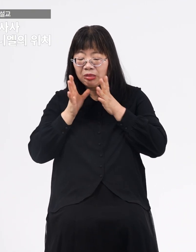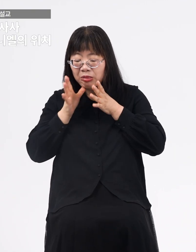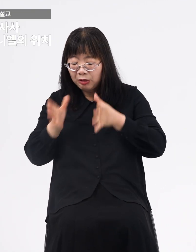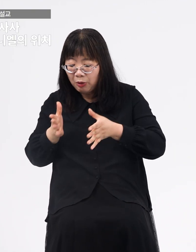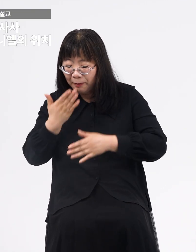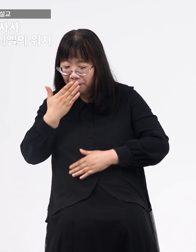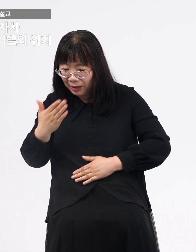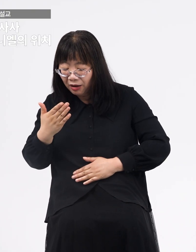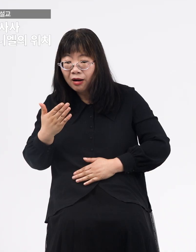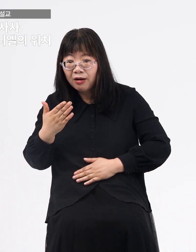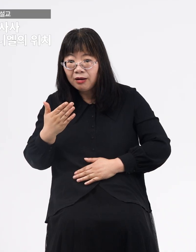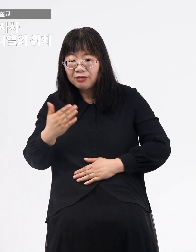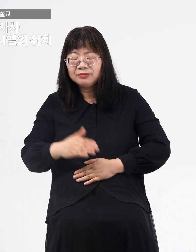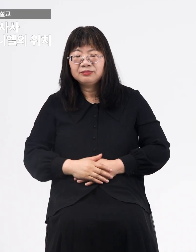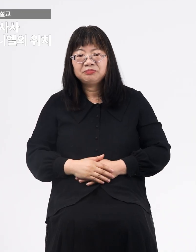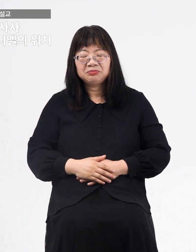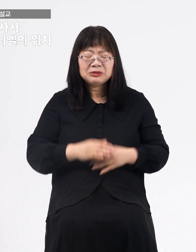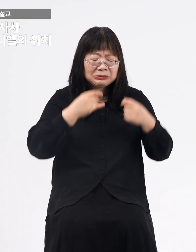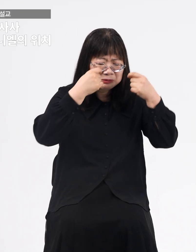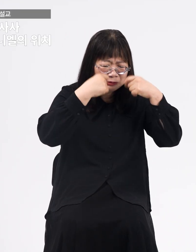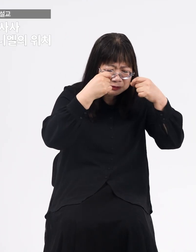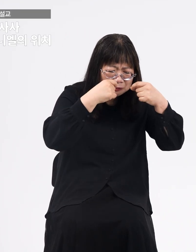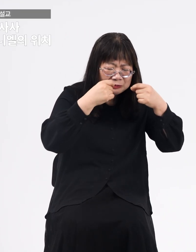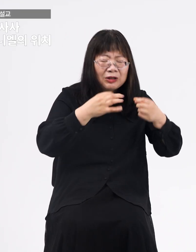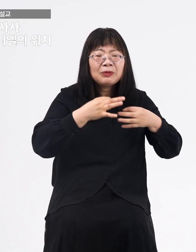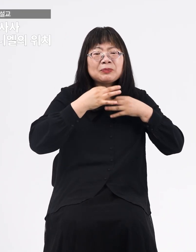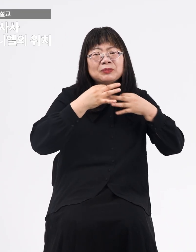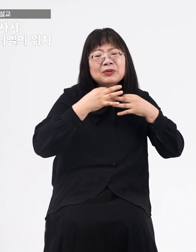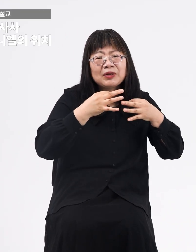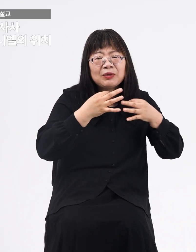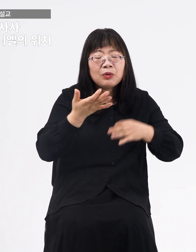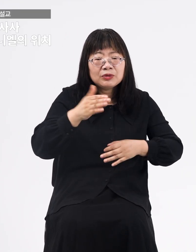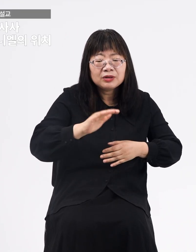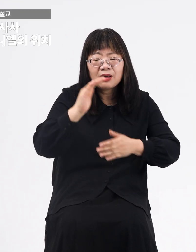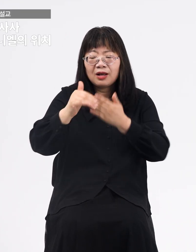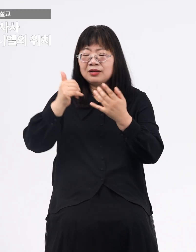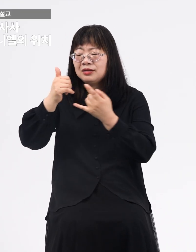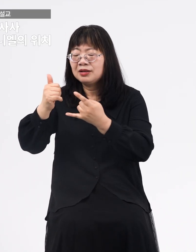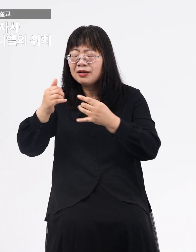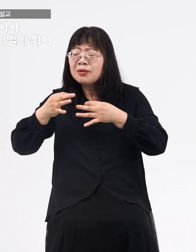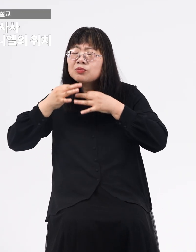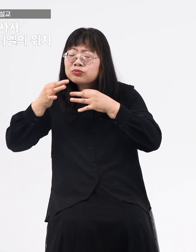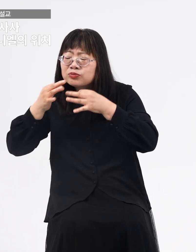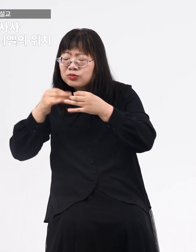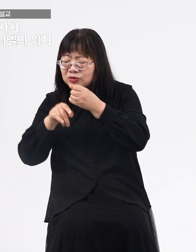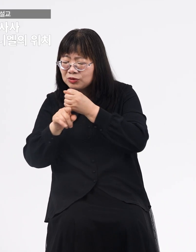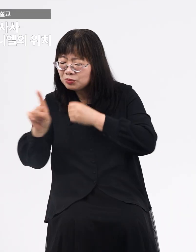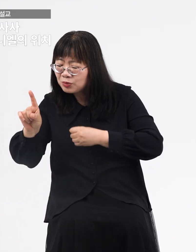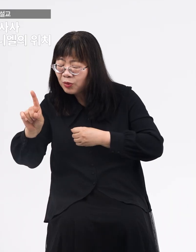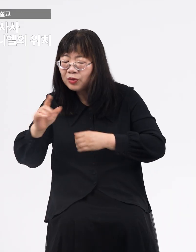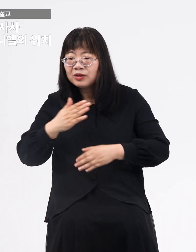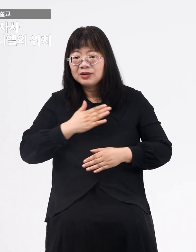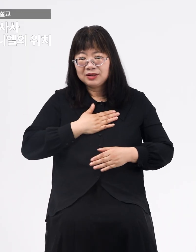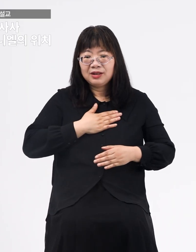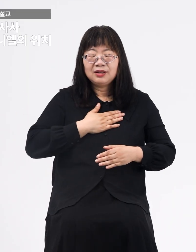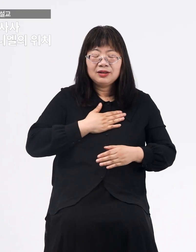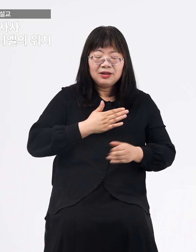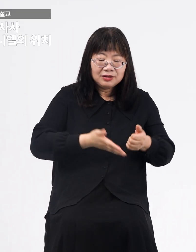이 울었어요. 부르짖었어요. 왜 하필 여호와께 부르짖습니까? 자기들의 신